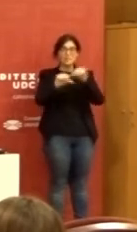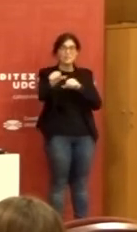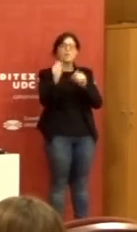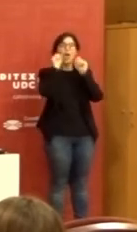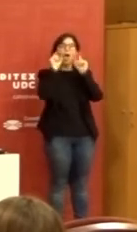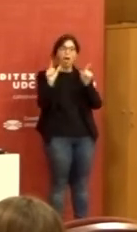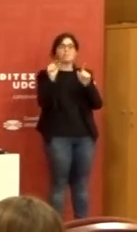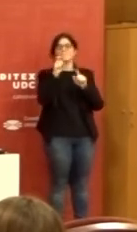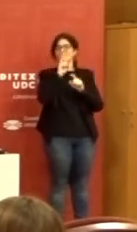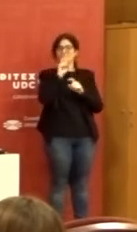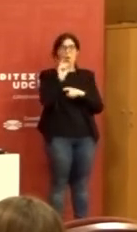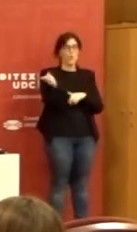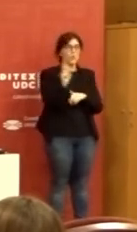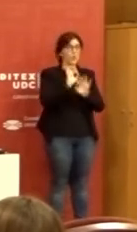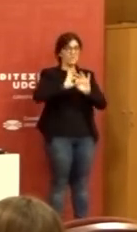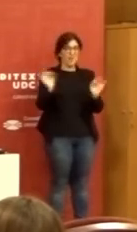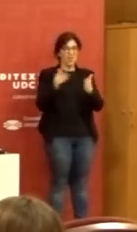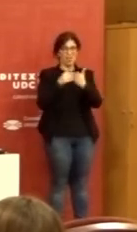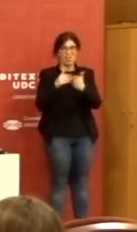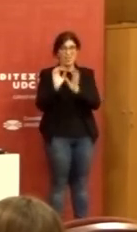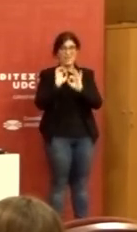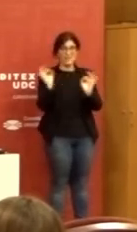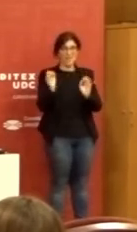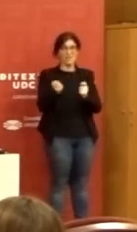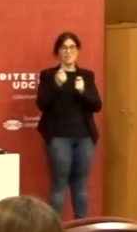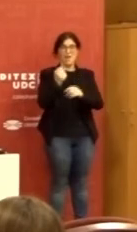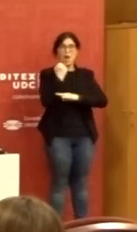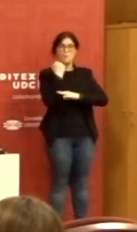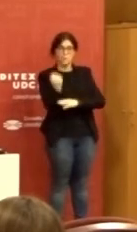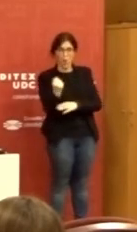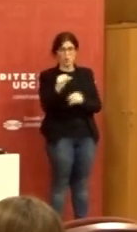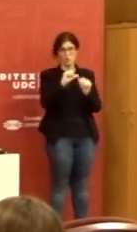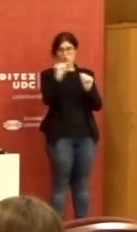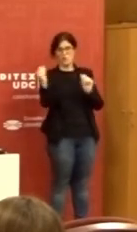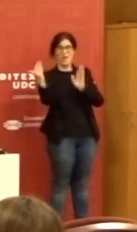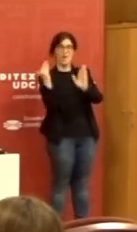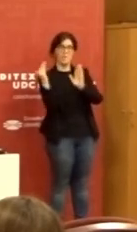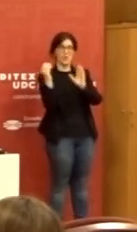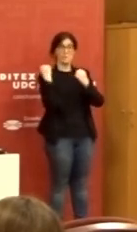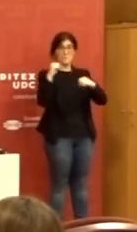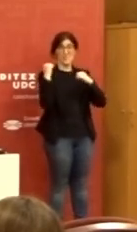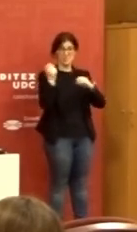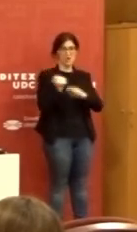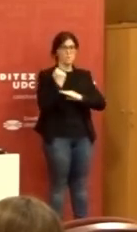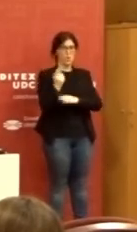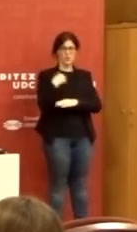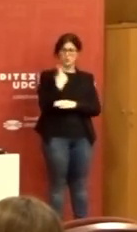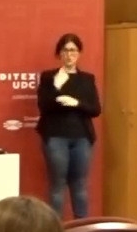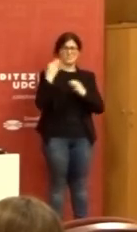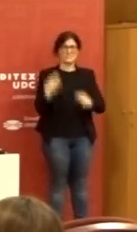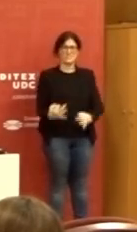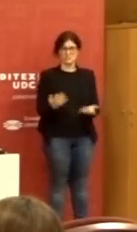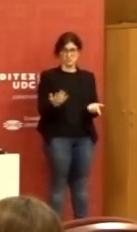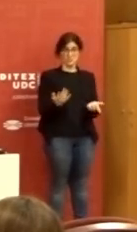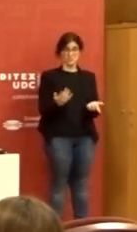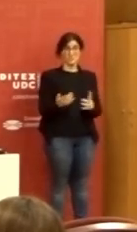una persona con discapacidad intelectual. Les prestaremos un especial apoyo durante estas próximas semanas para que